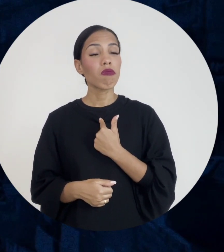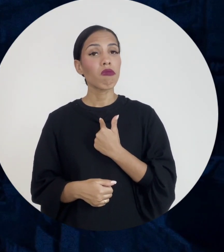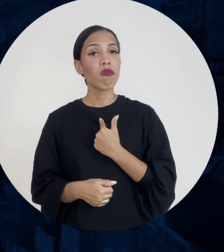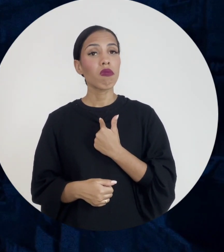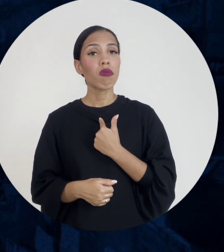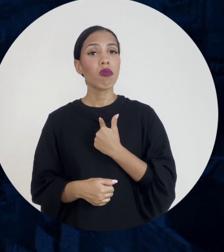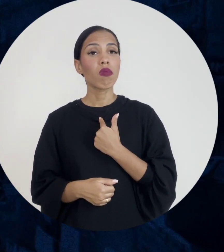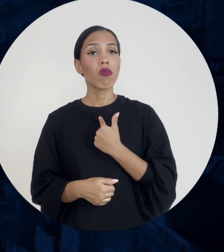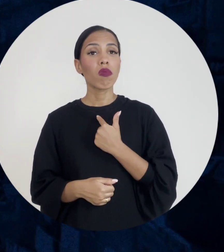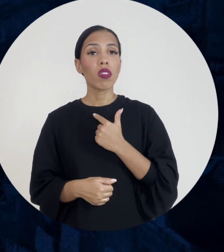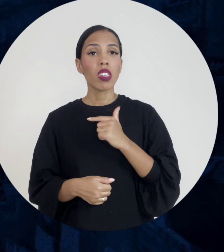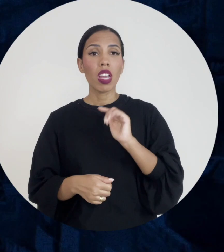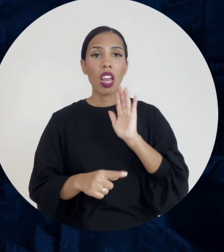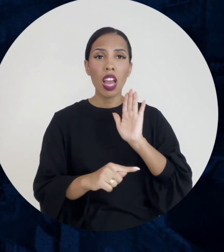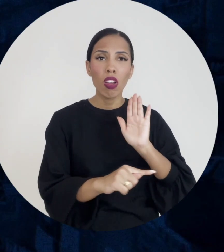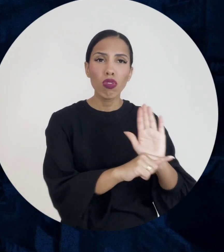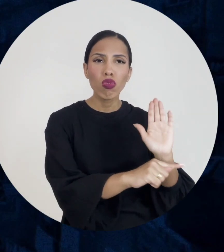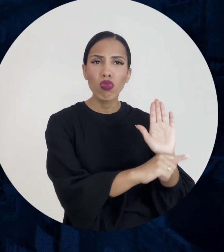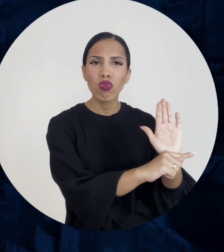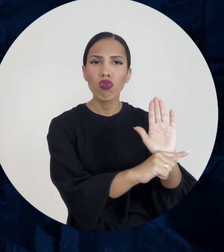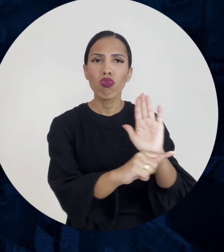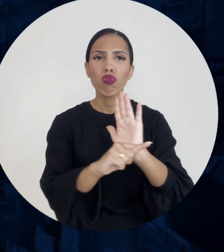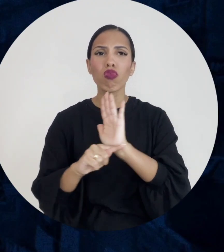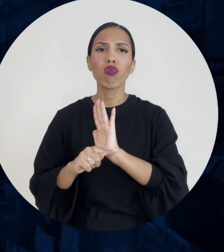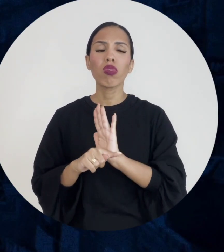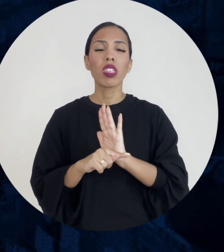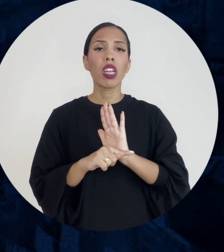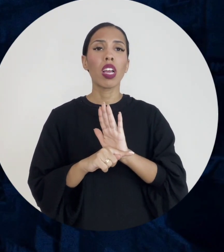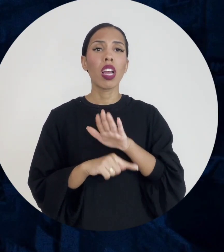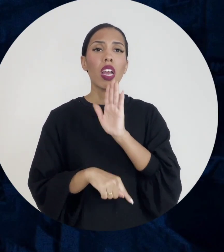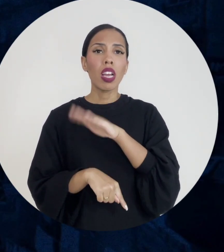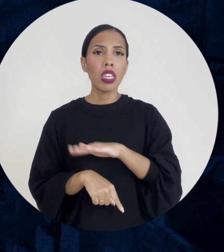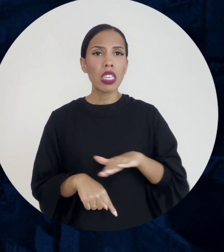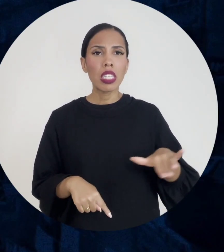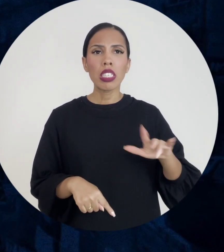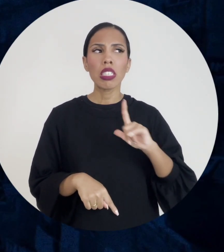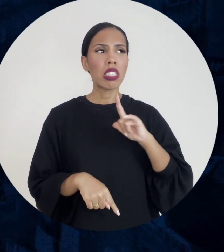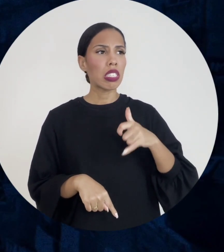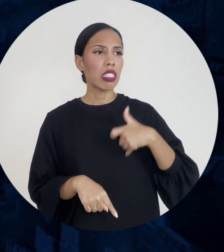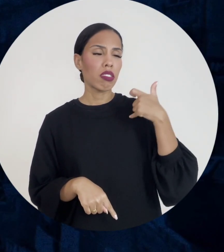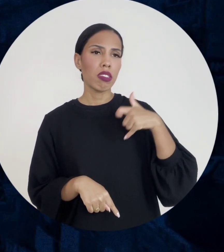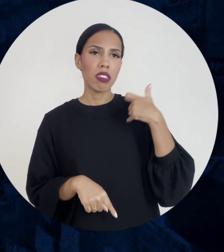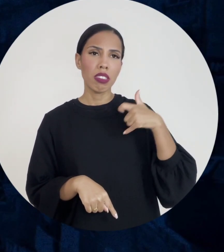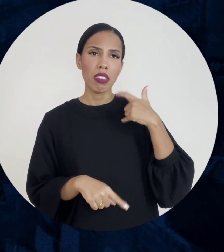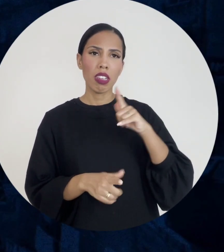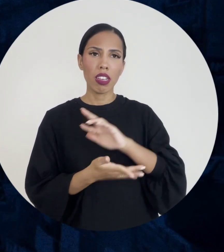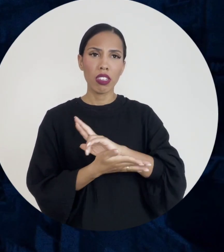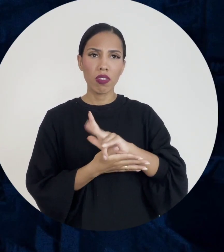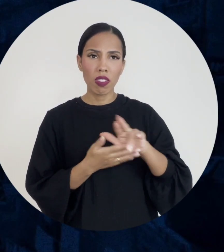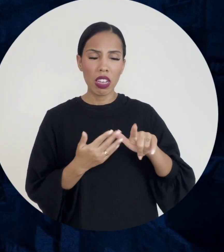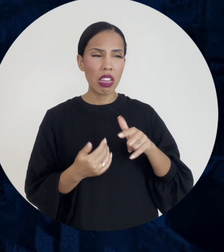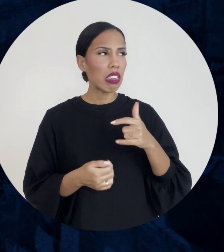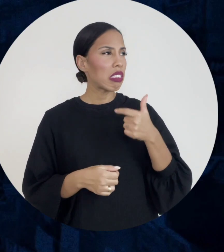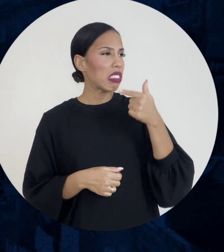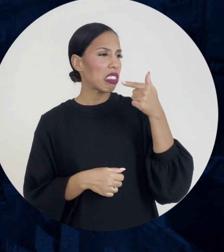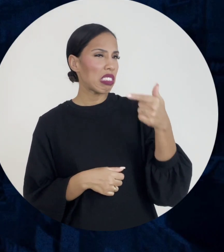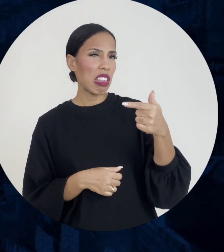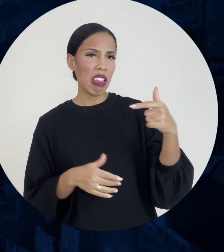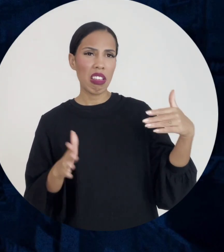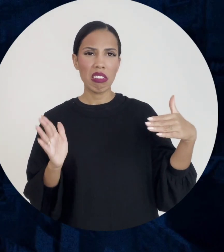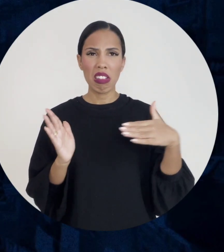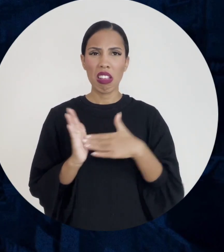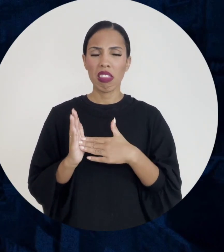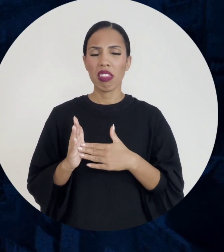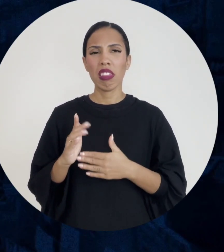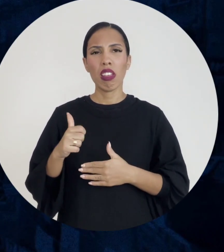de ajudar um pouco as crianças. Tinha crianças, como eu falei, de várias idades, acho que de 7 até